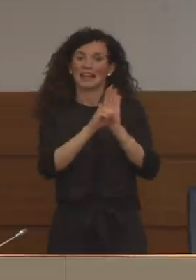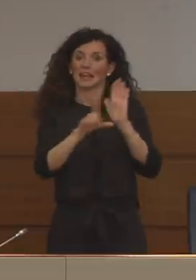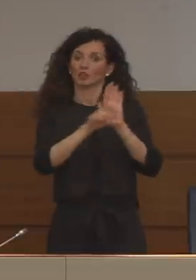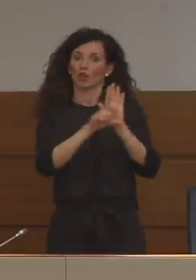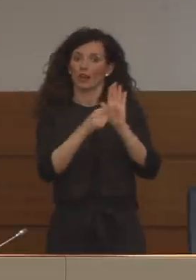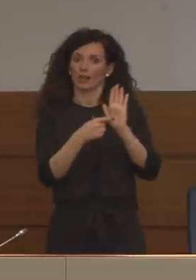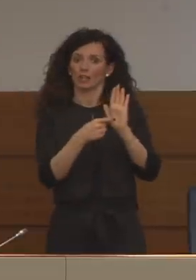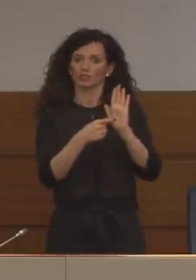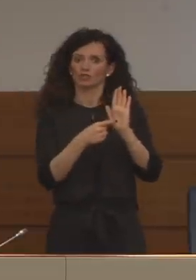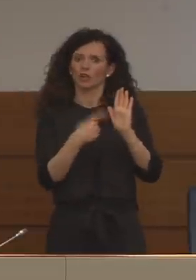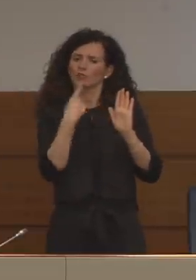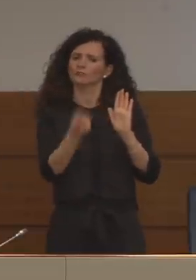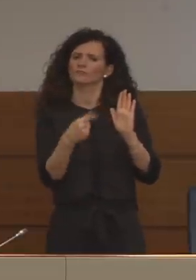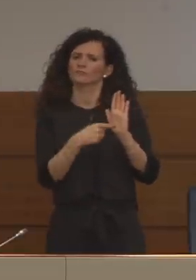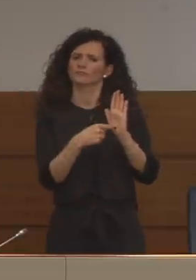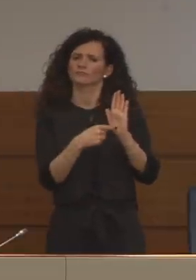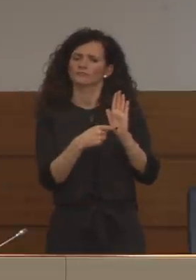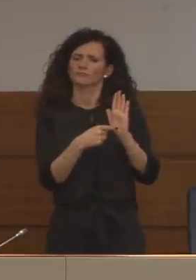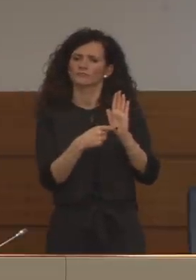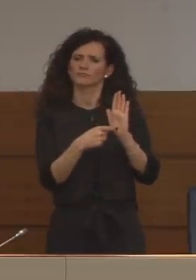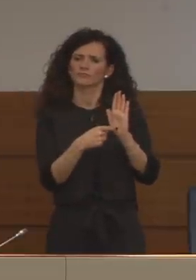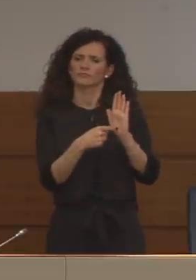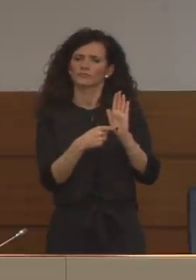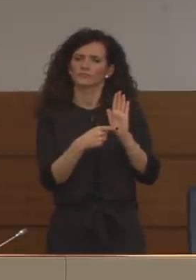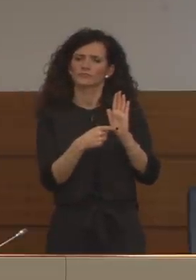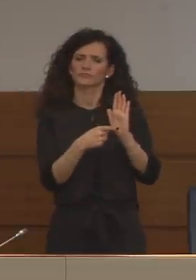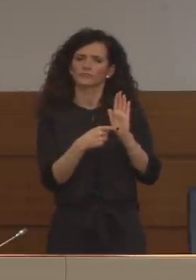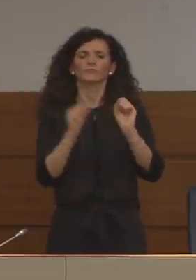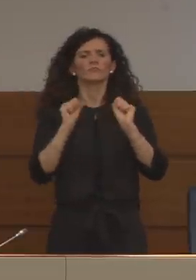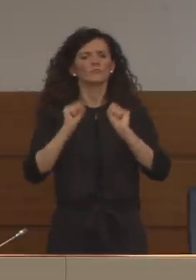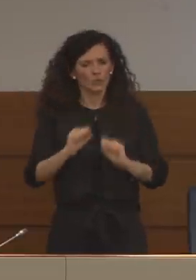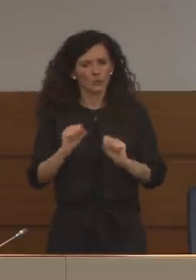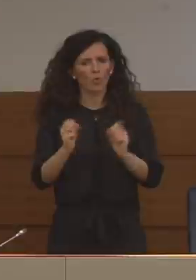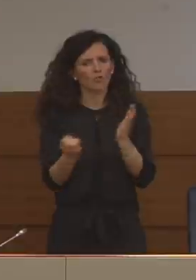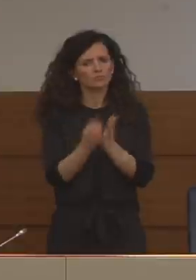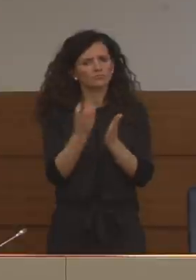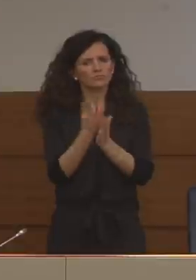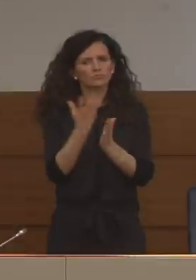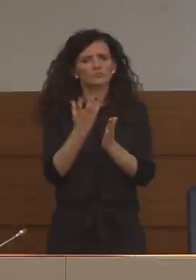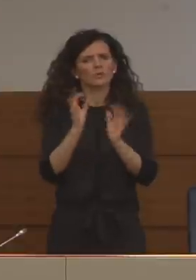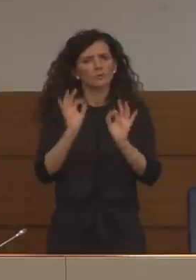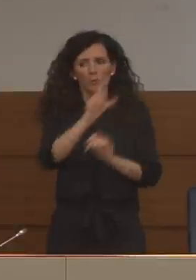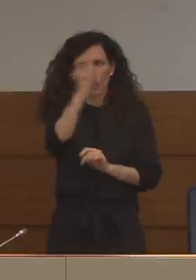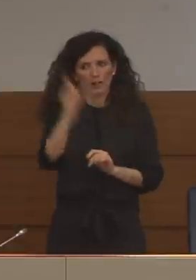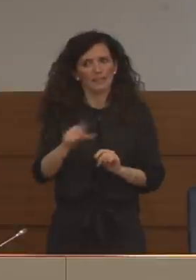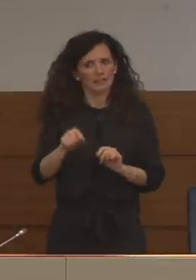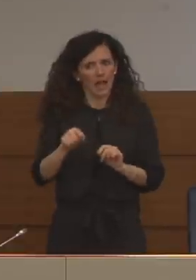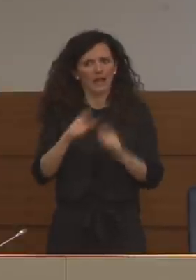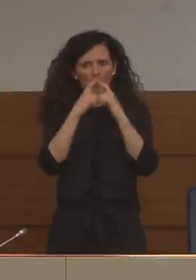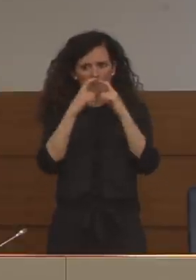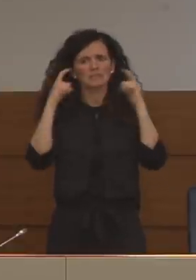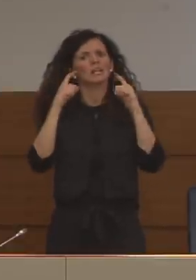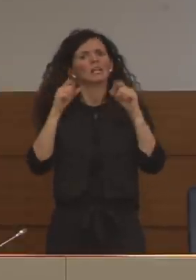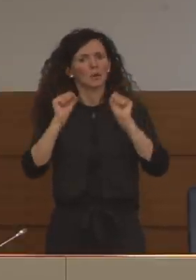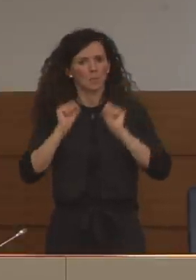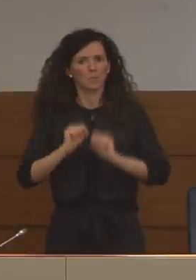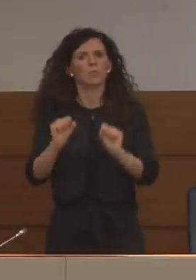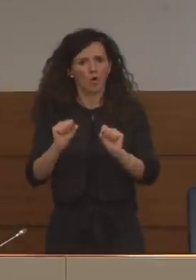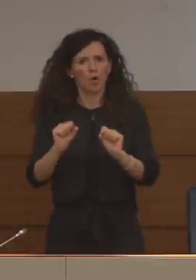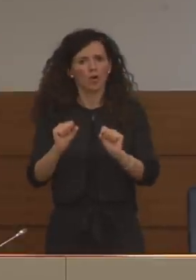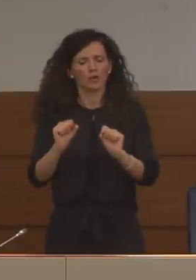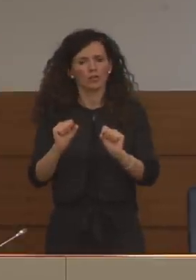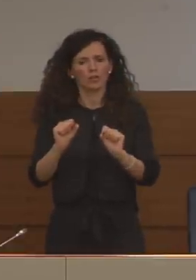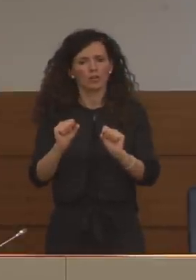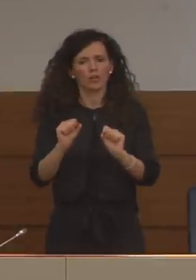una misura che consente di realizzare mascherine nel sul territorio nazionale secondo standard che